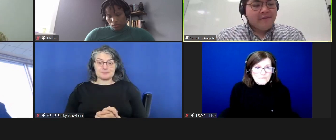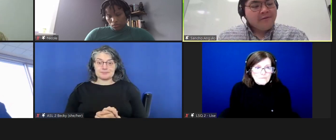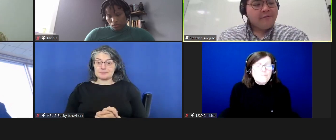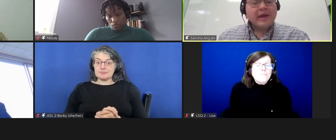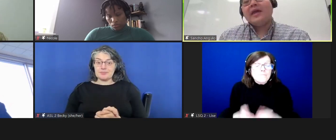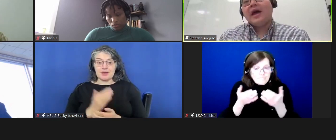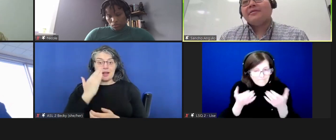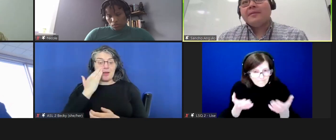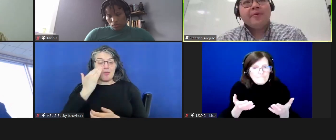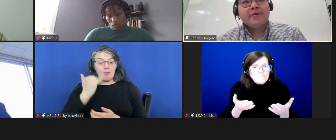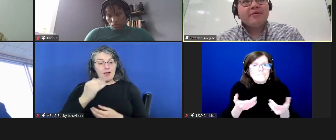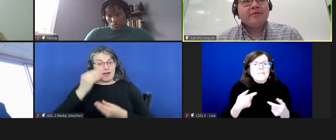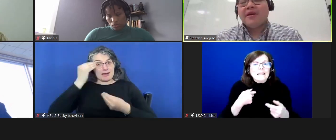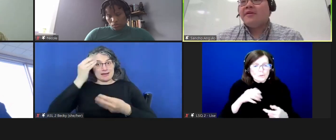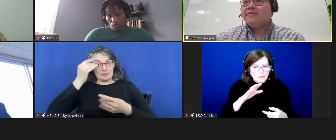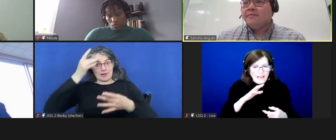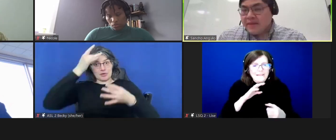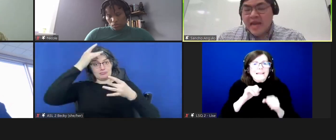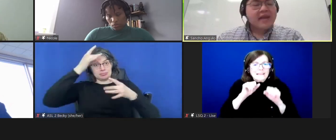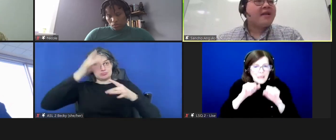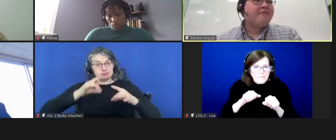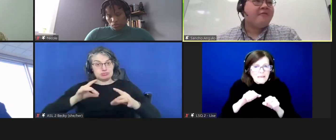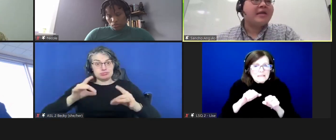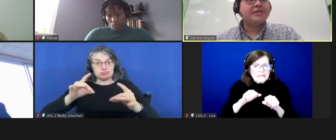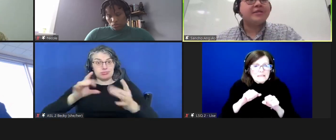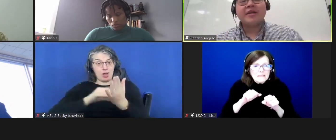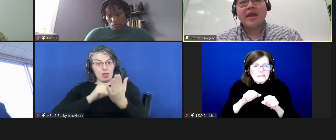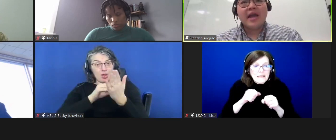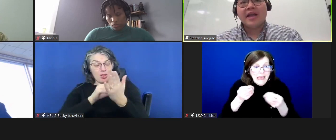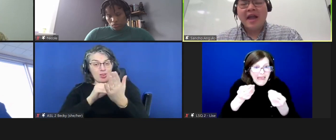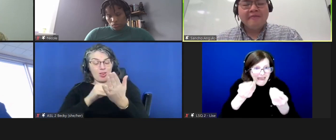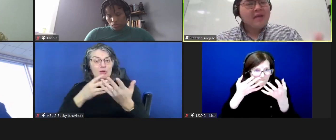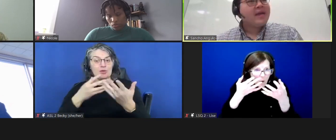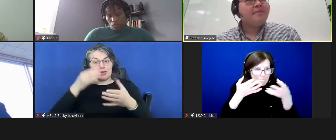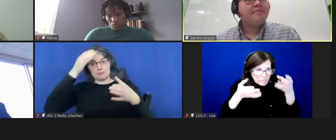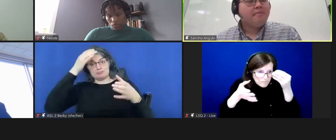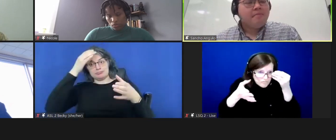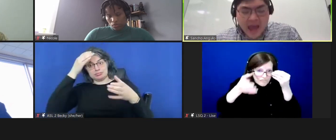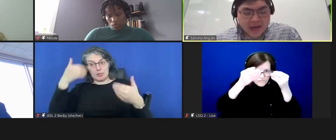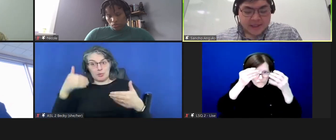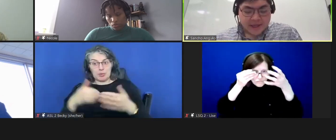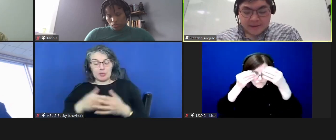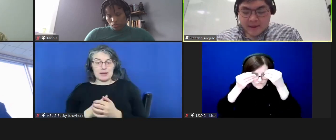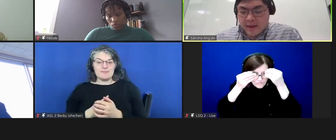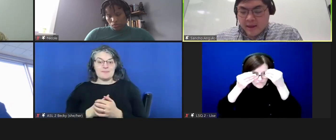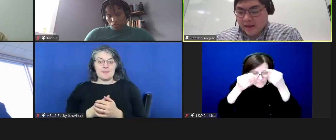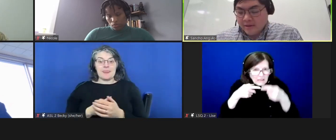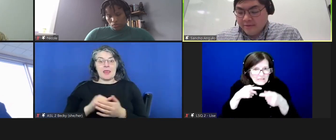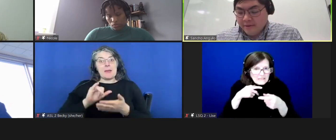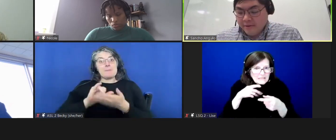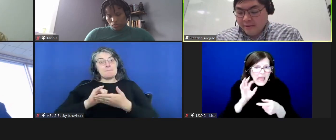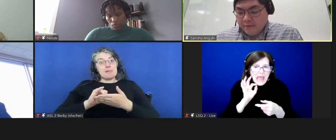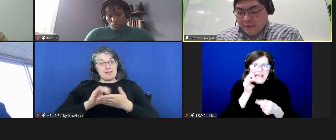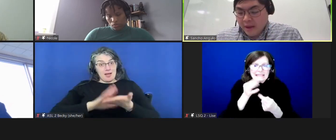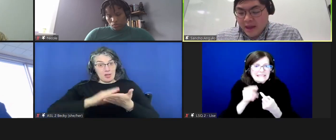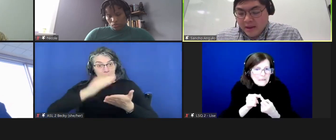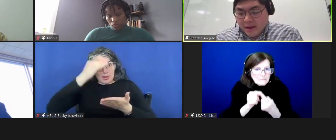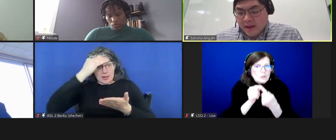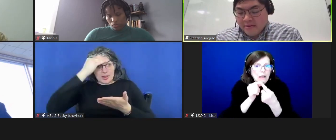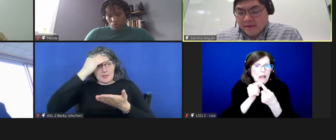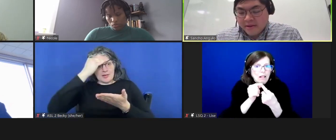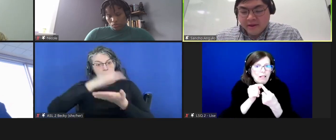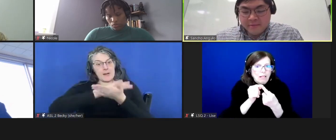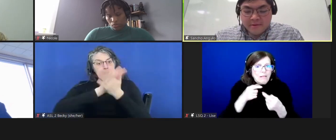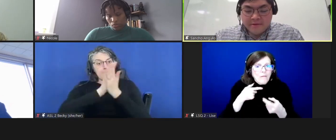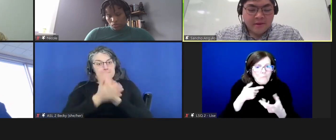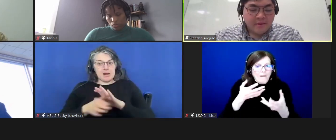donc j'avais cette capacité d'absorption des informations un peu exceptionnelle et je voulais que ça se transforme